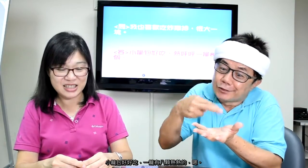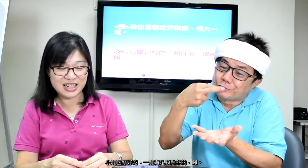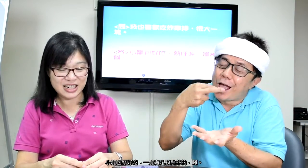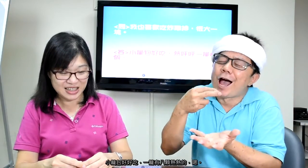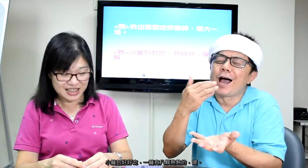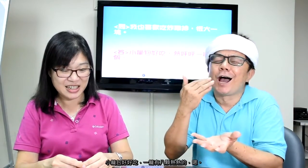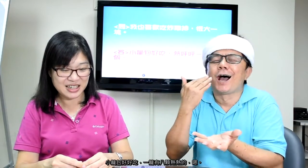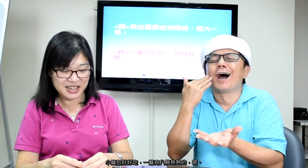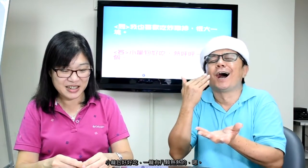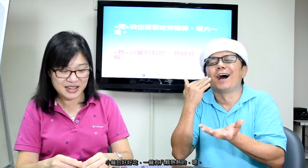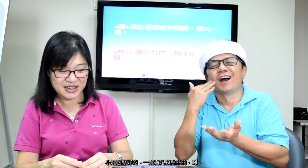热的，